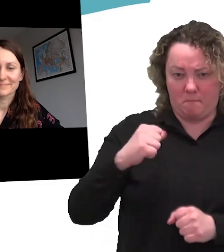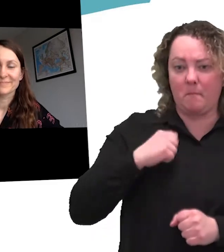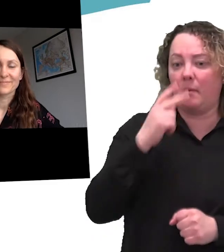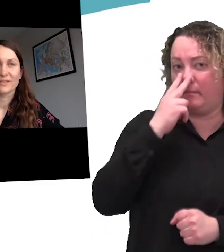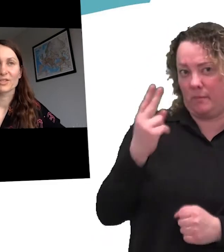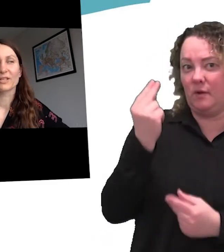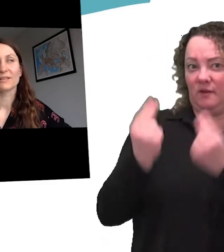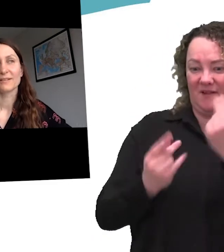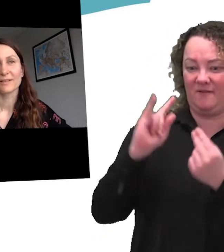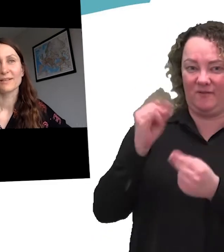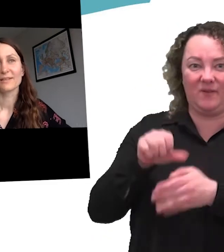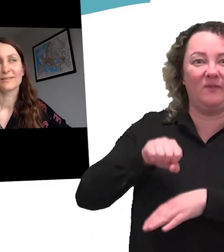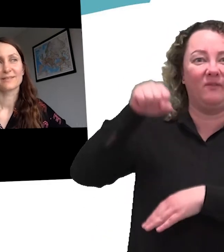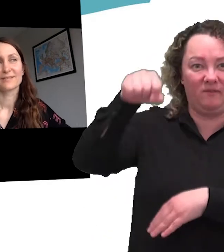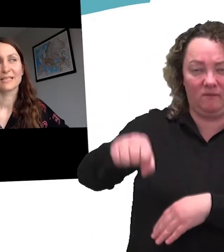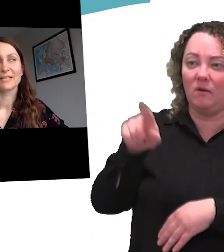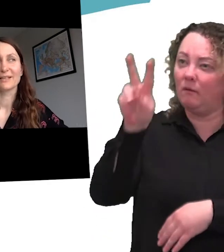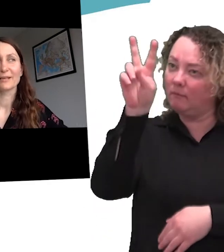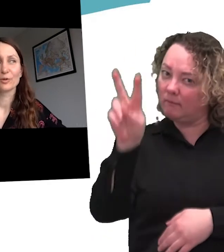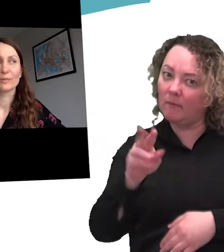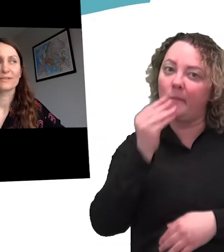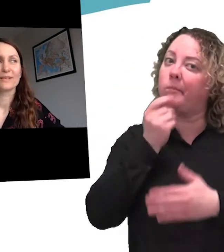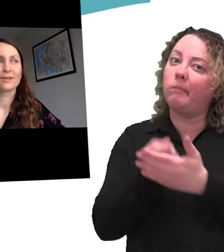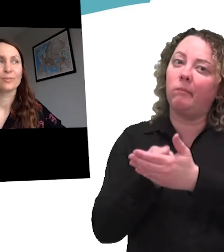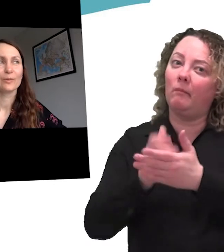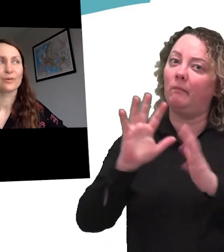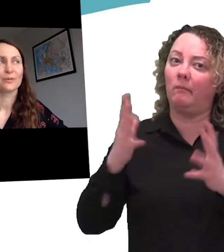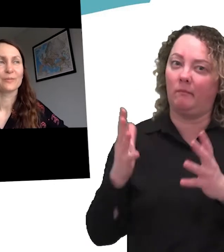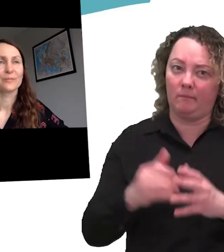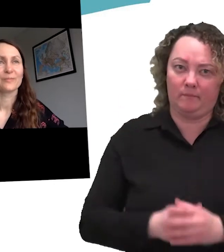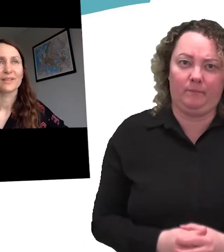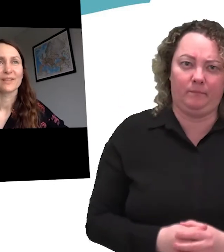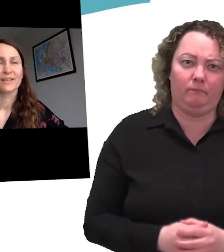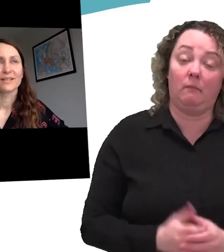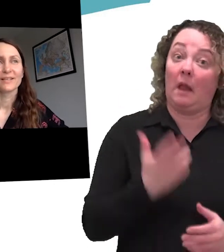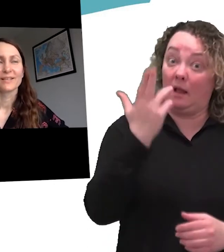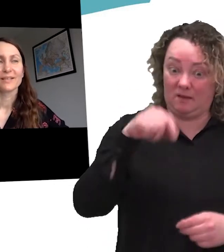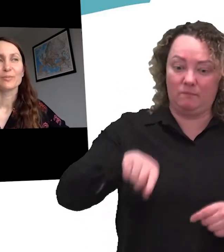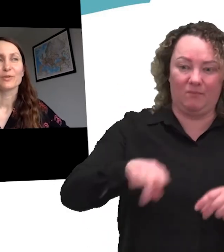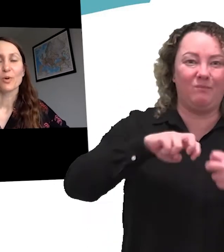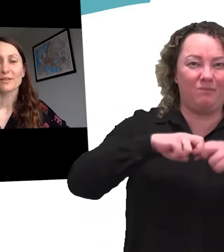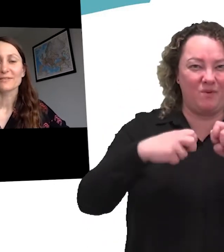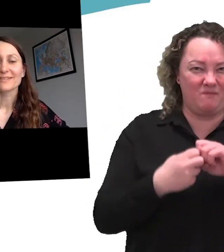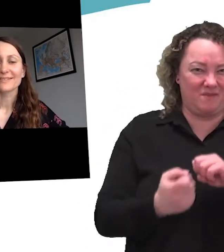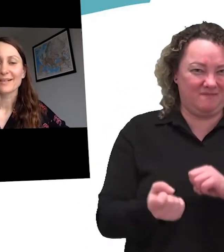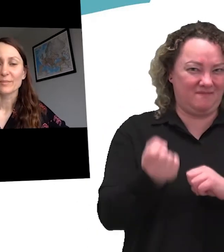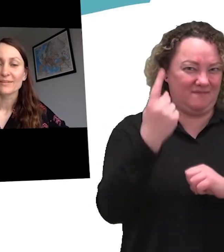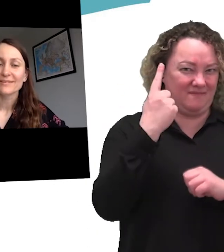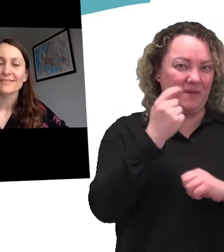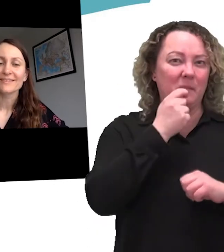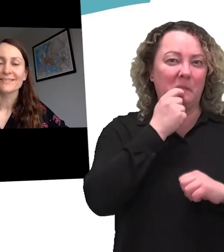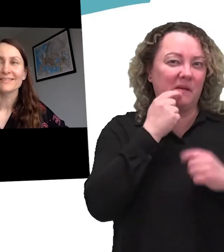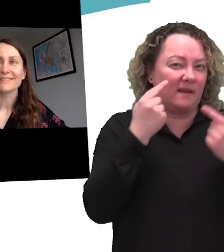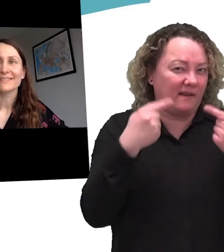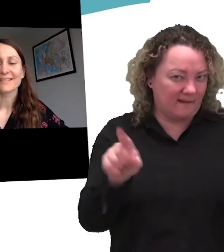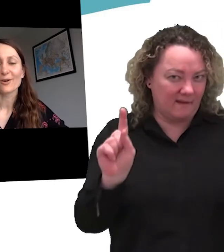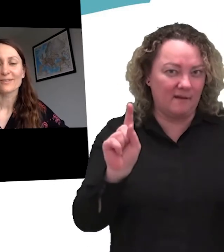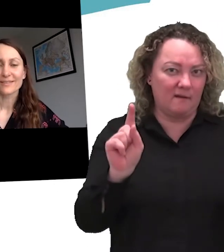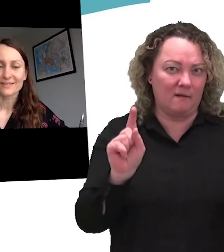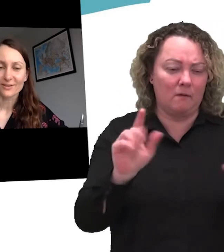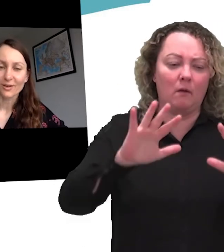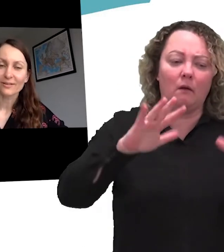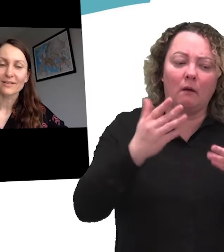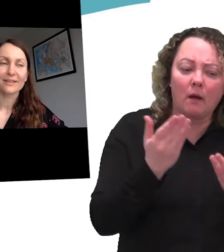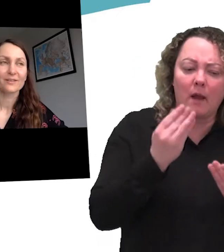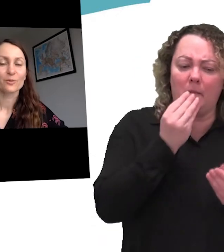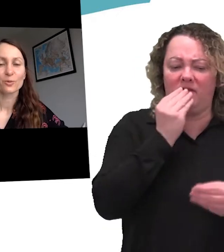Čia kitas kyla keblumas, kaip kaip išmokti visą tai gaminti, įtraukti